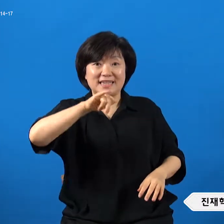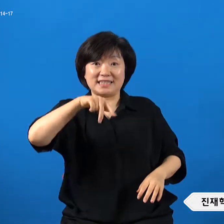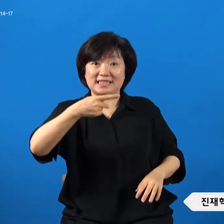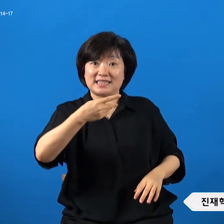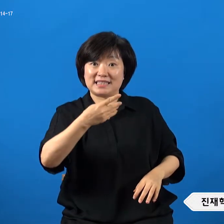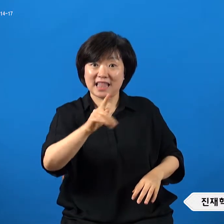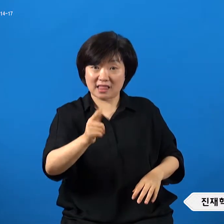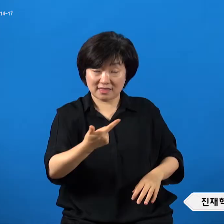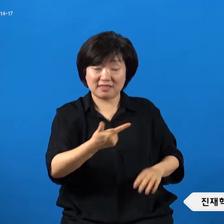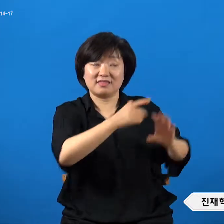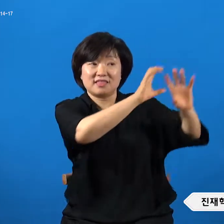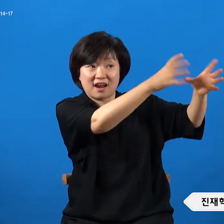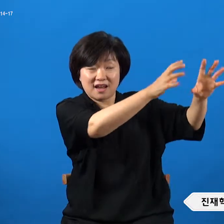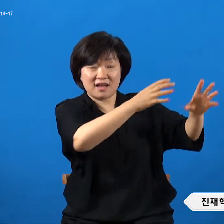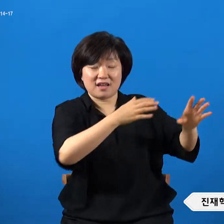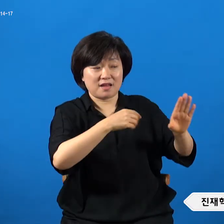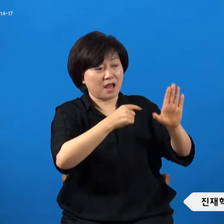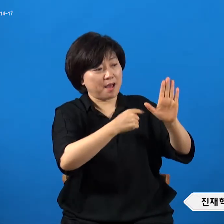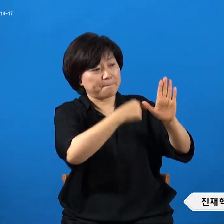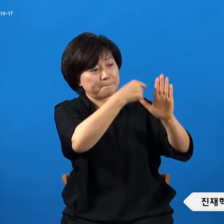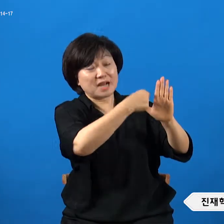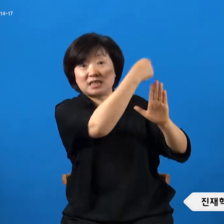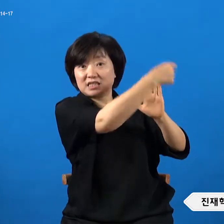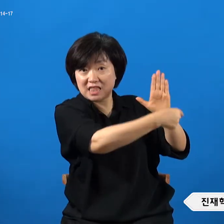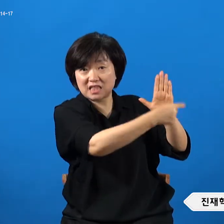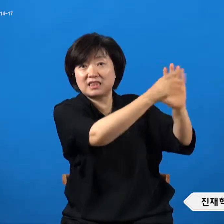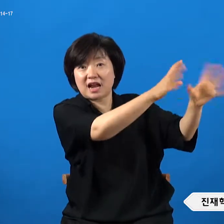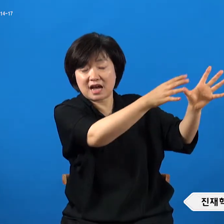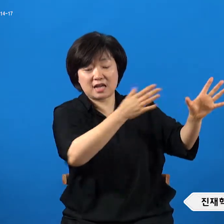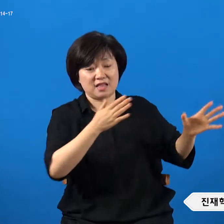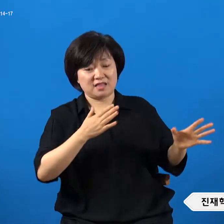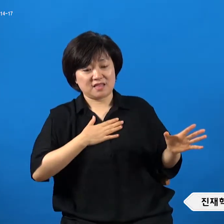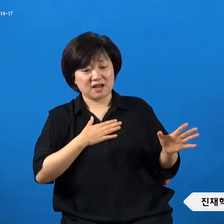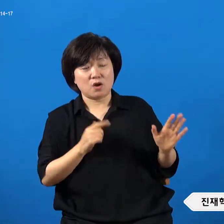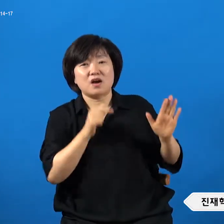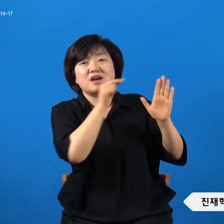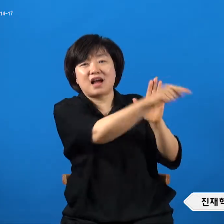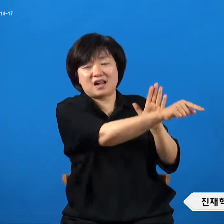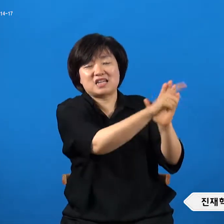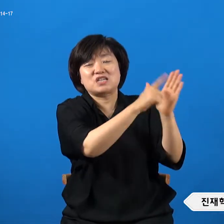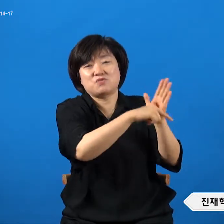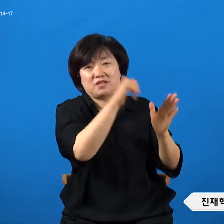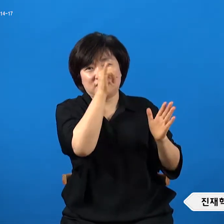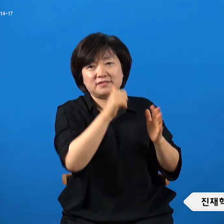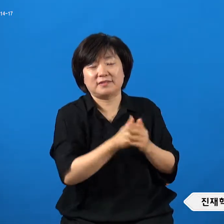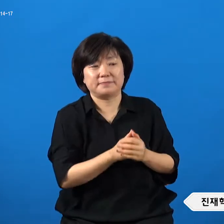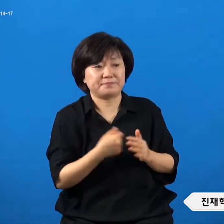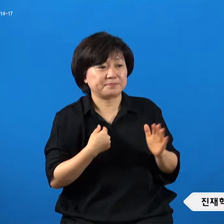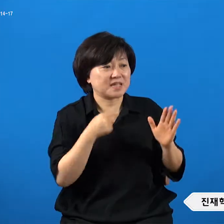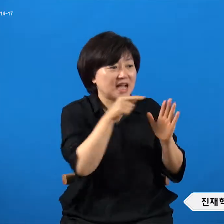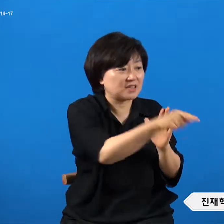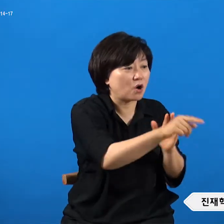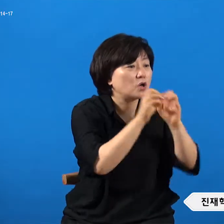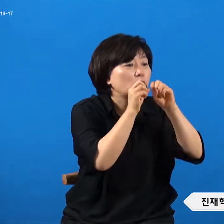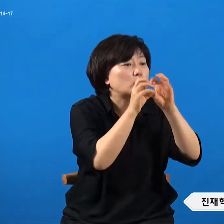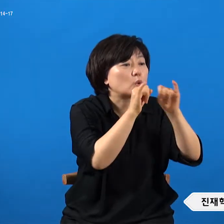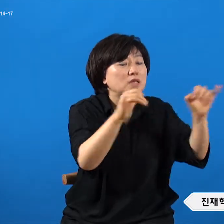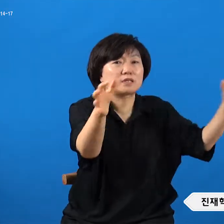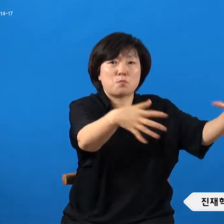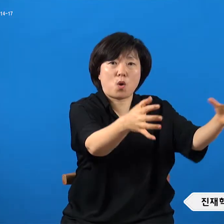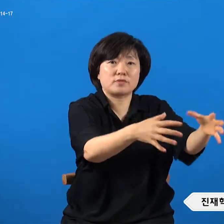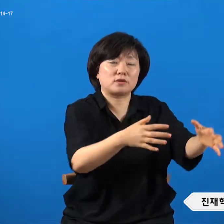저는 다녀올 수 있는 기회가 있었습니다. 갔더니 가서 선교사 수련을 인도하는데 선교사님들이